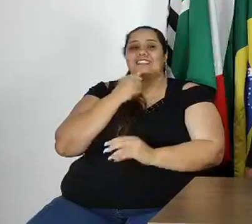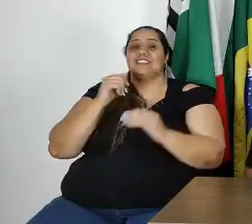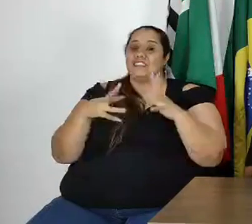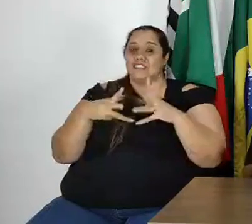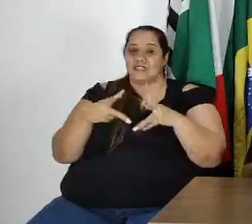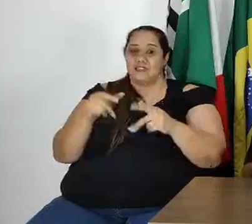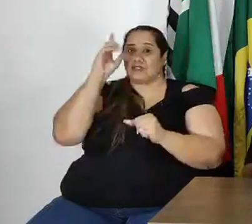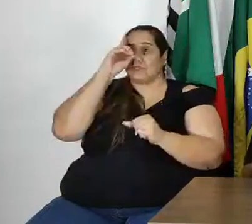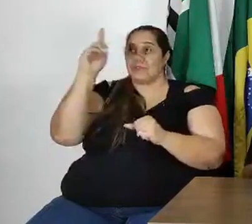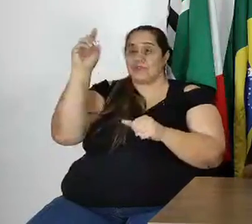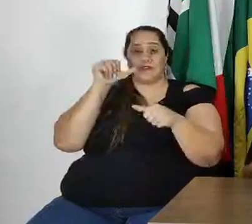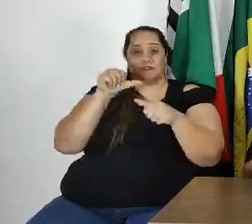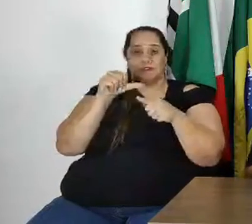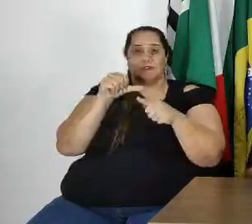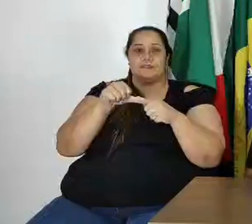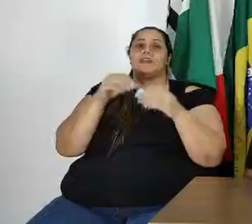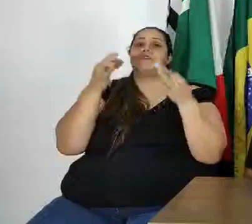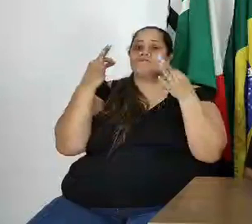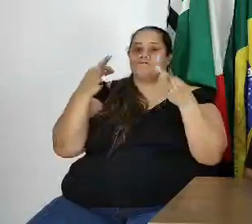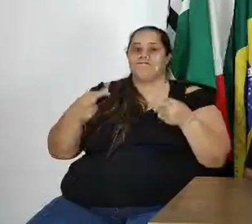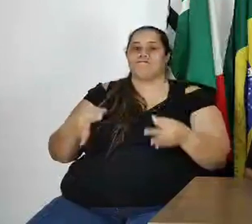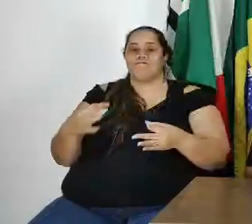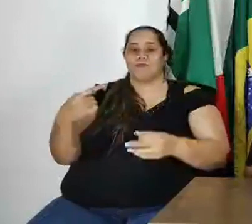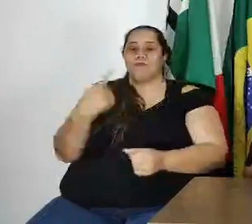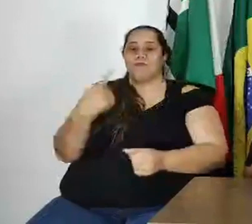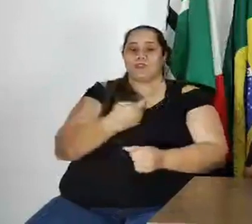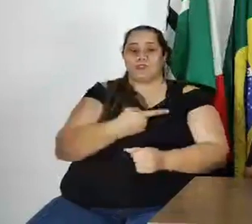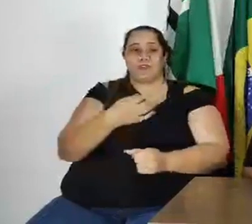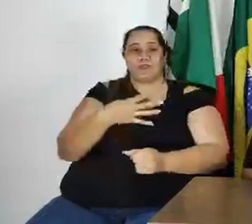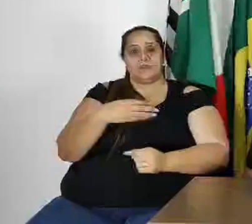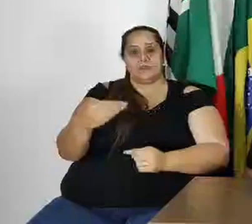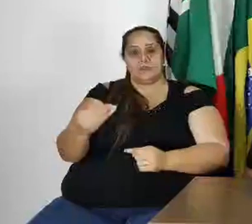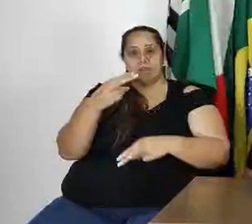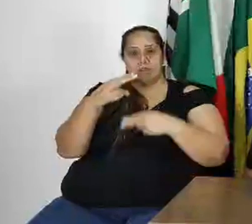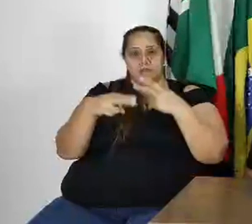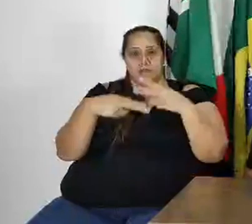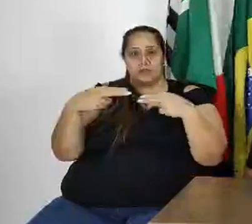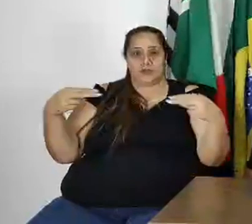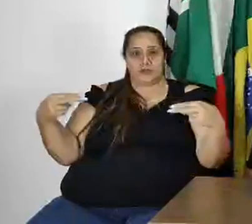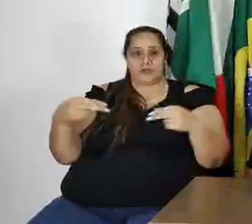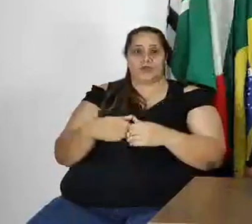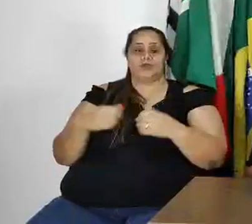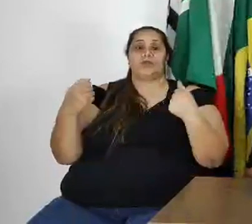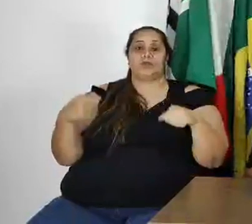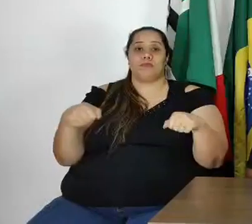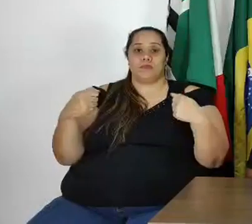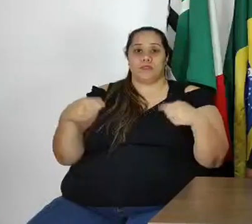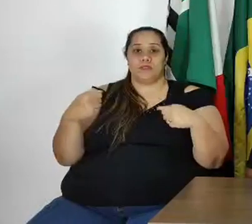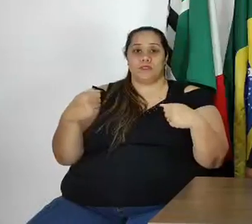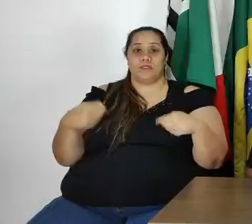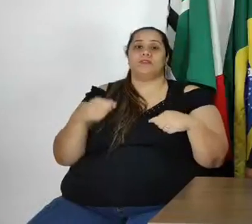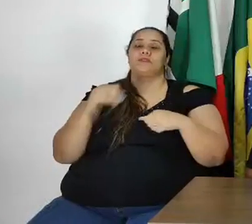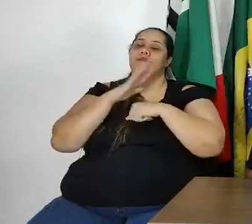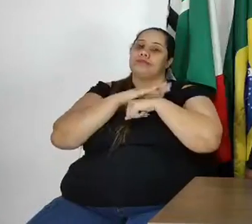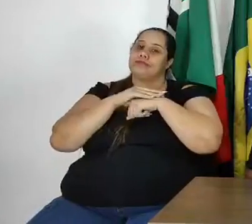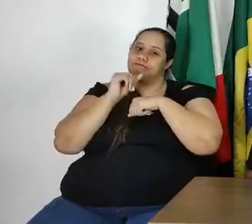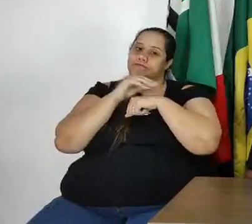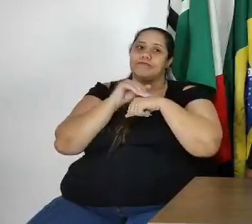Deus. Nossos filhos são os presentes e que a gente tem que cuidar. Mas nos dias de hoje,